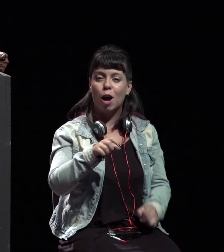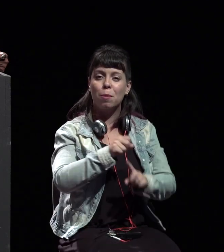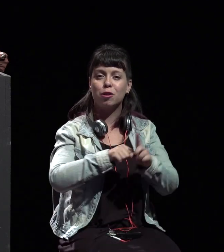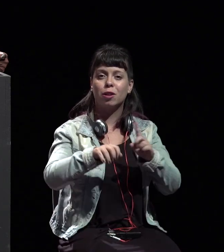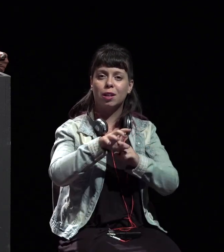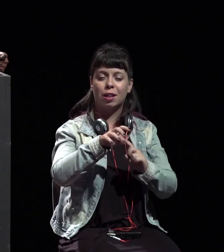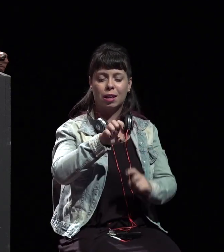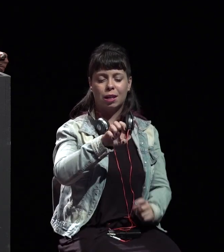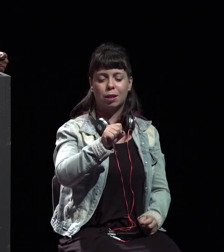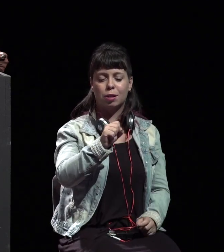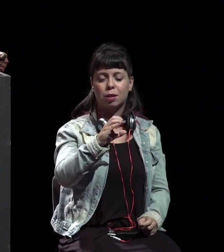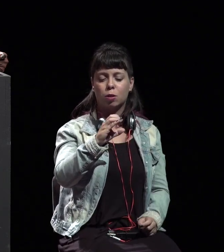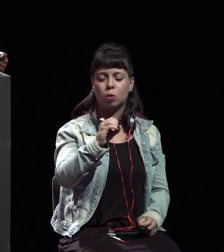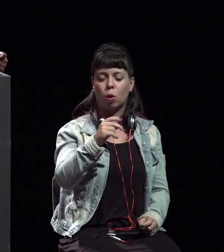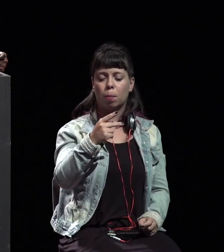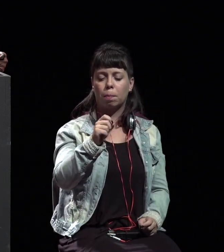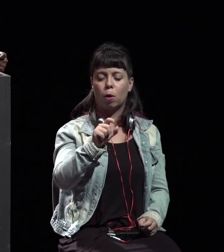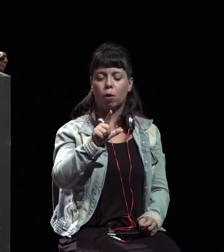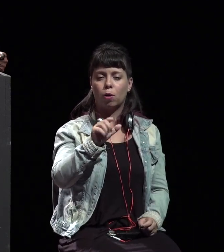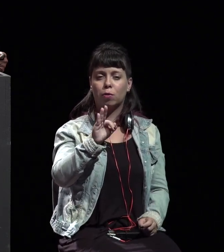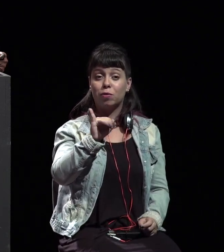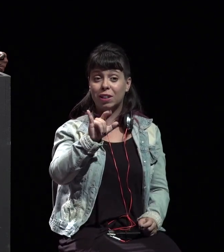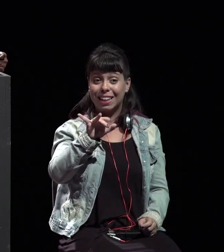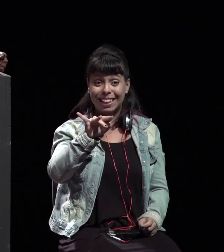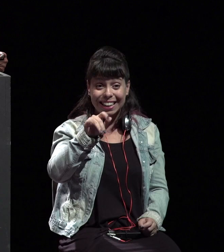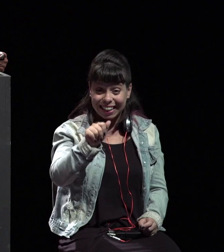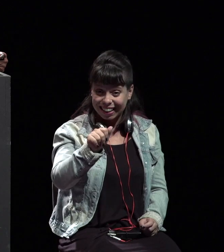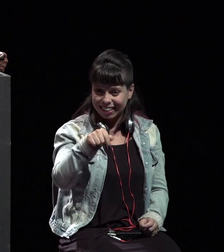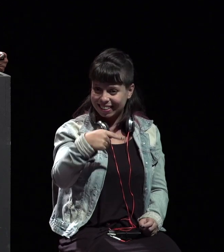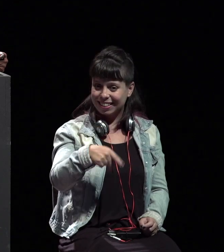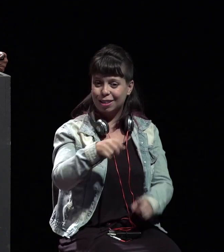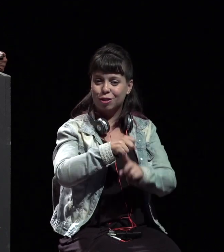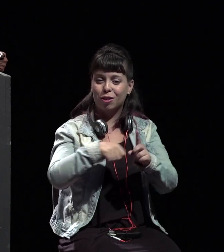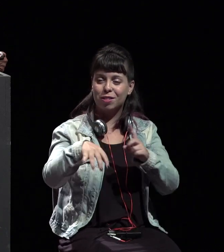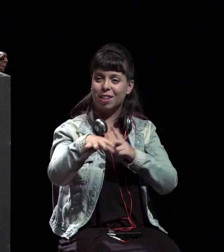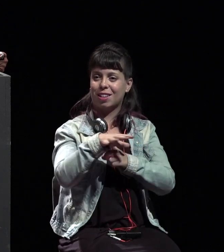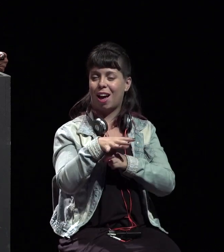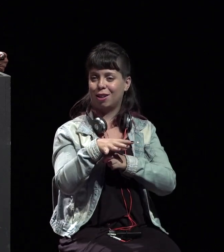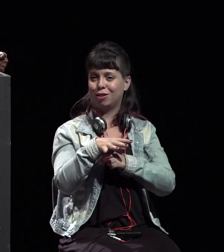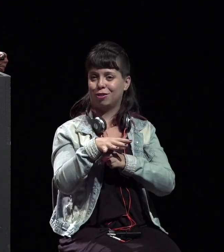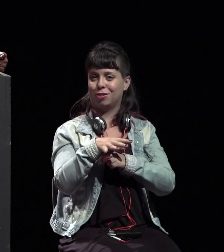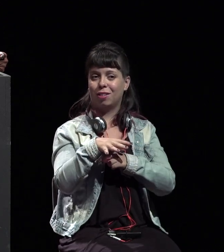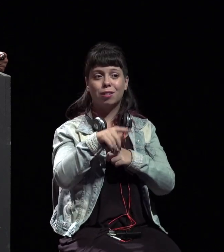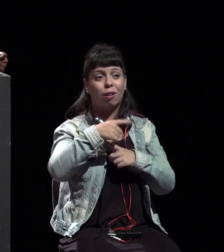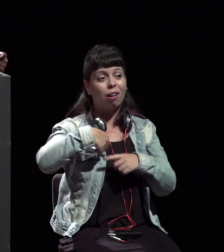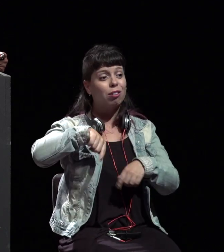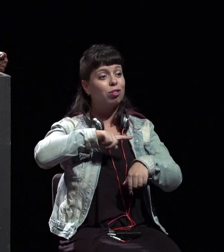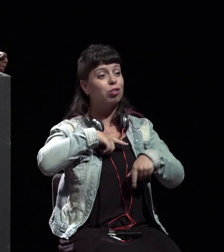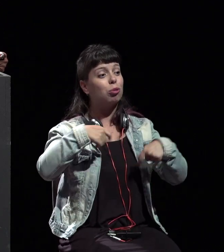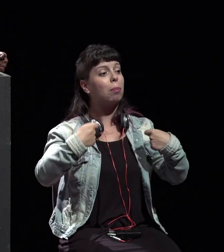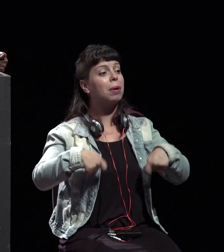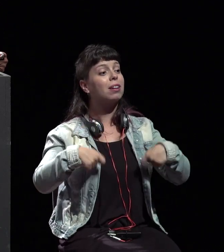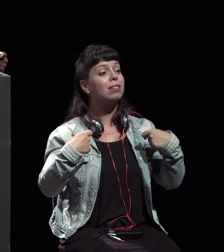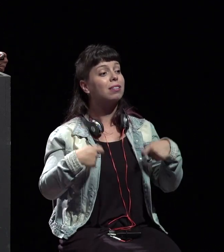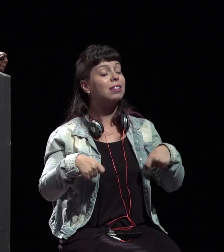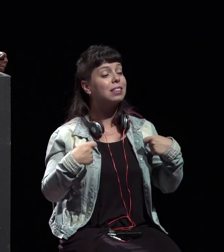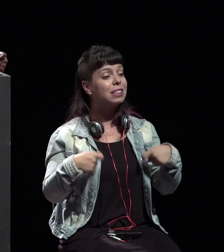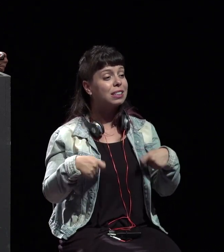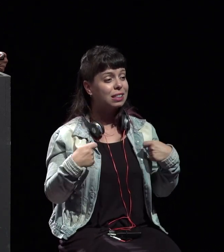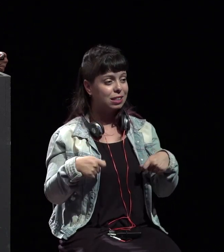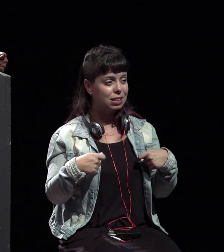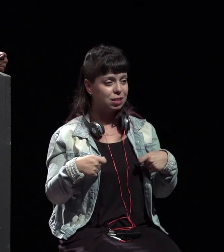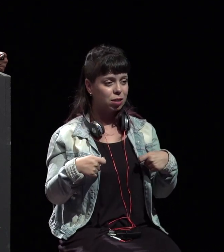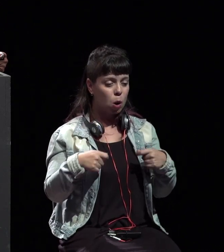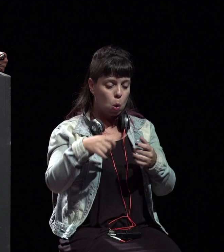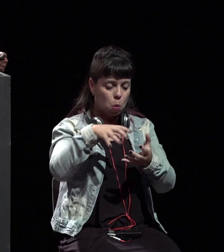escopofílica, né? A escopofilia da sociedade, uma sociedade telânica, e é preciso que essas questões que